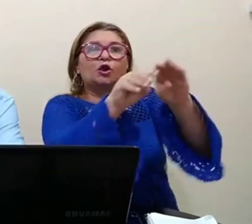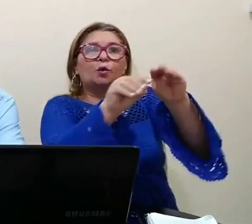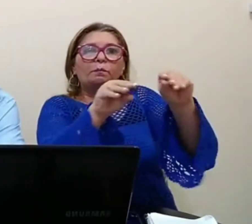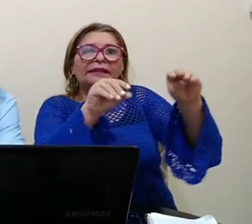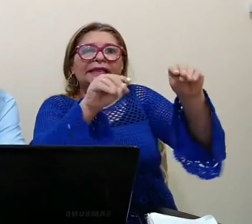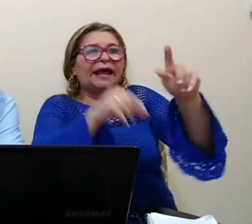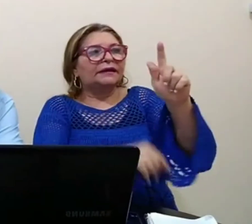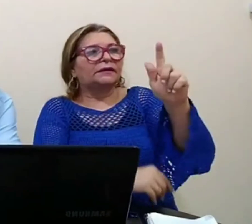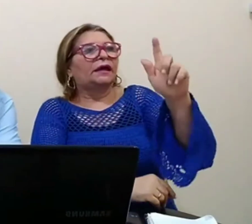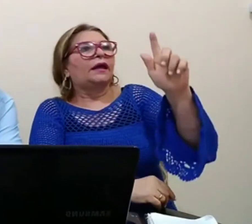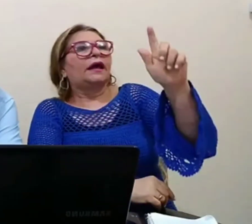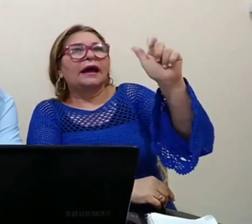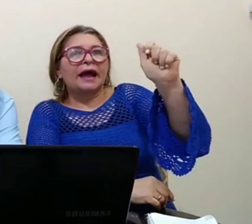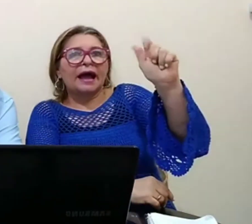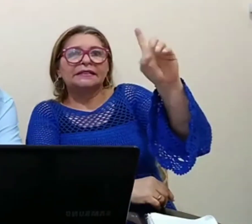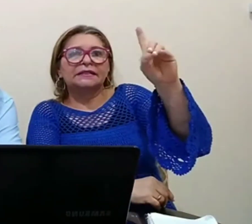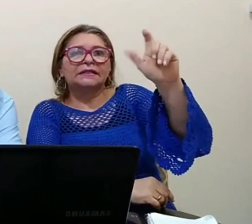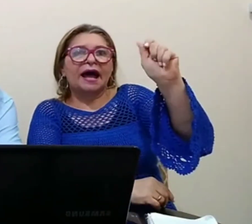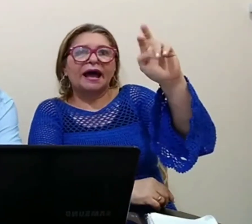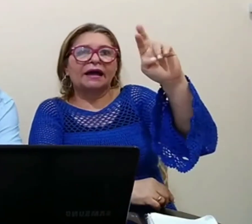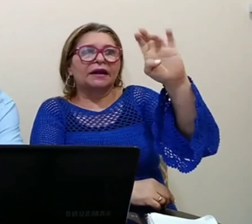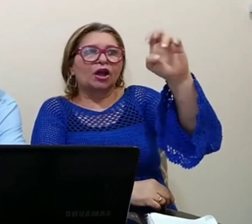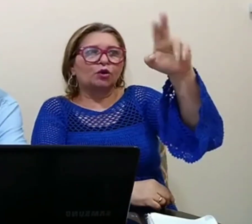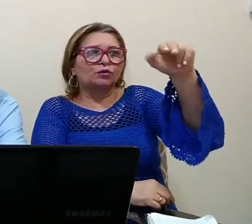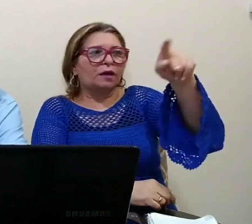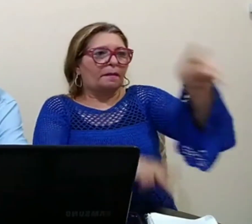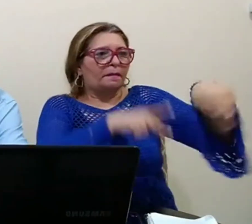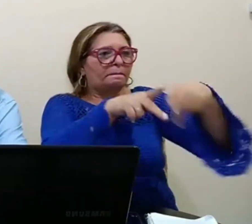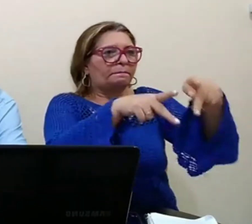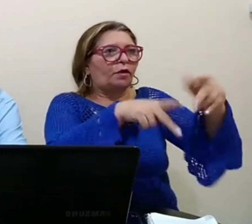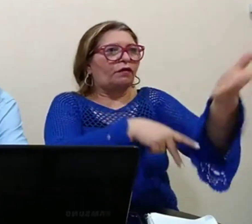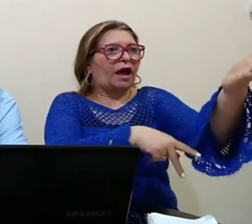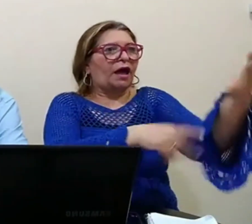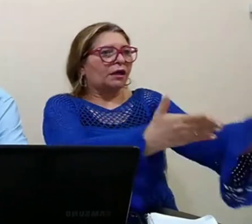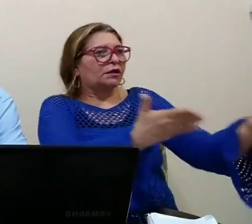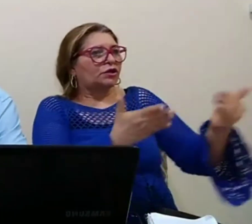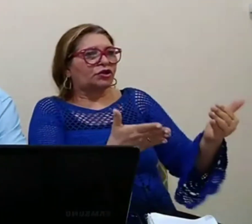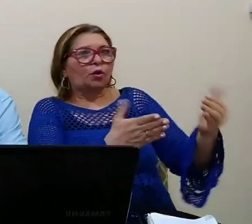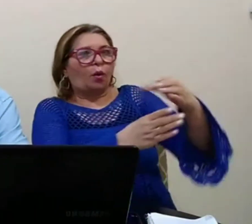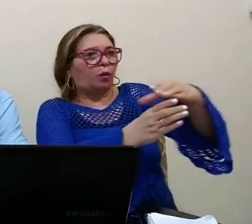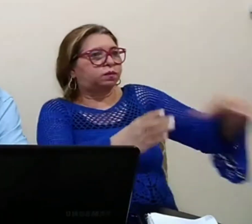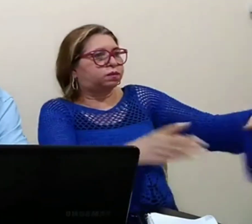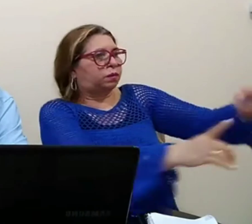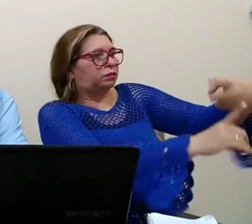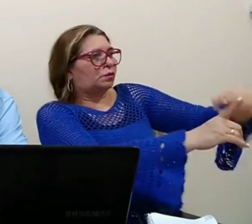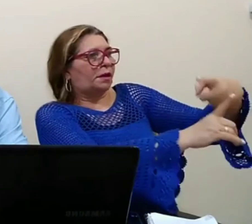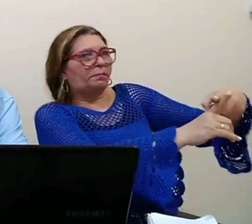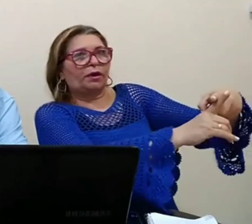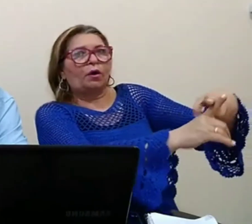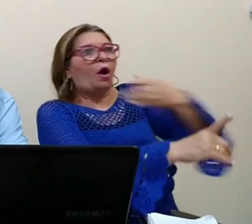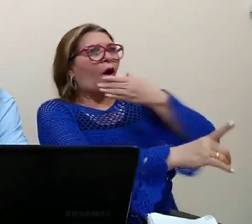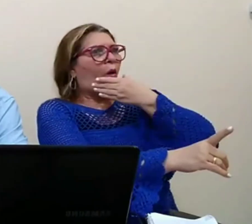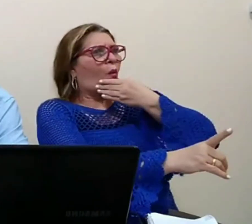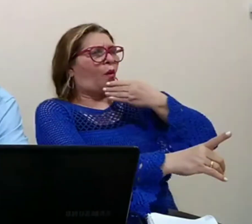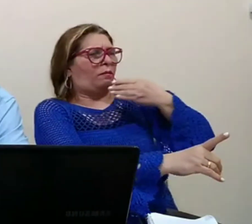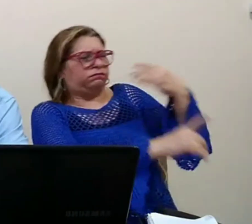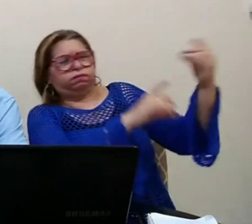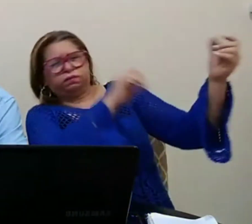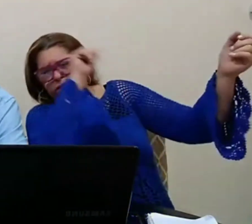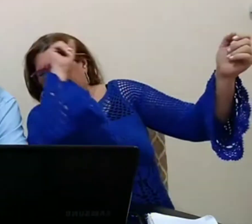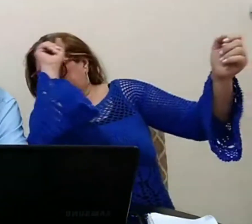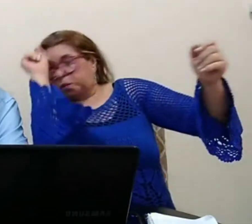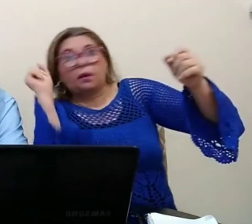dos Gadarenos, e ao desembarcar, logo veio dos sepulcros ao seu encontro um homem possesso de